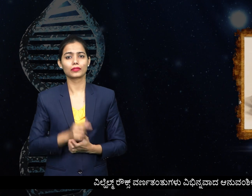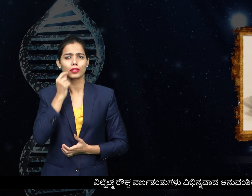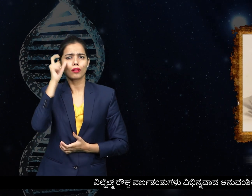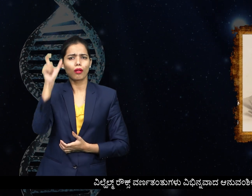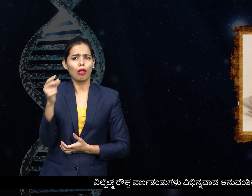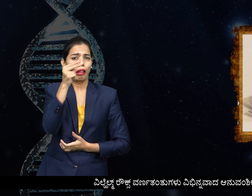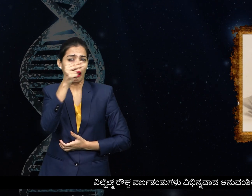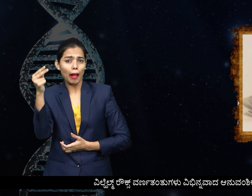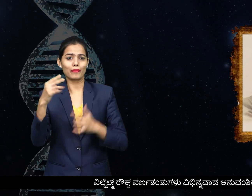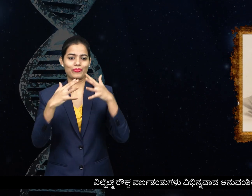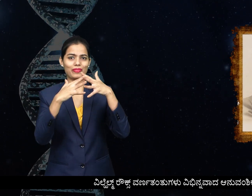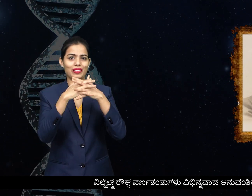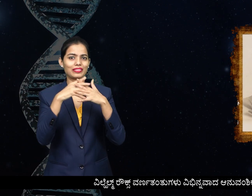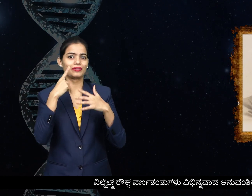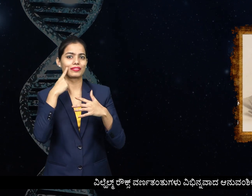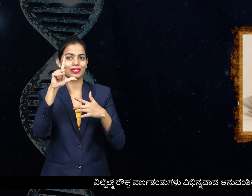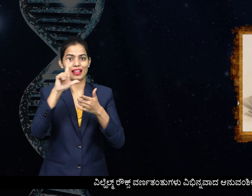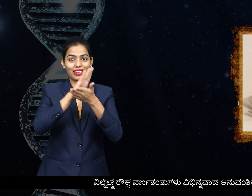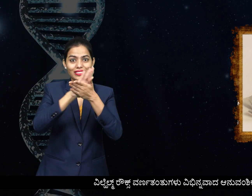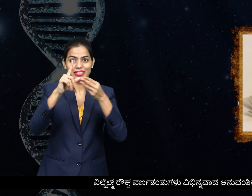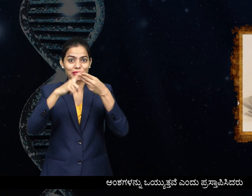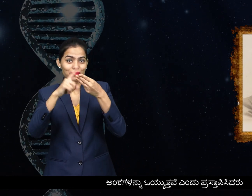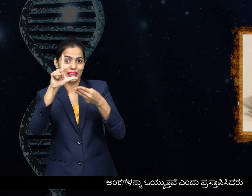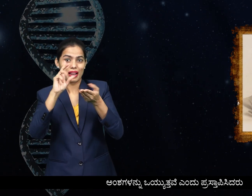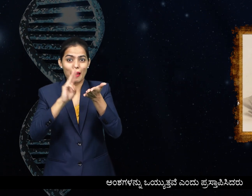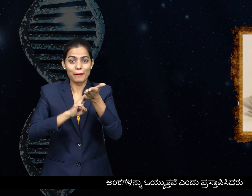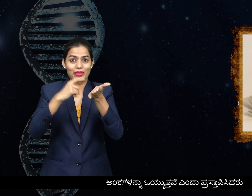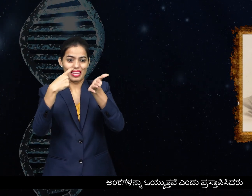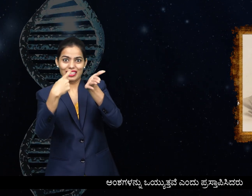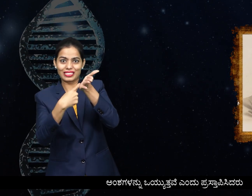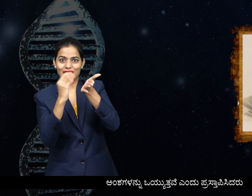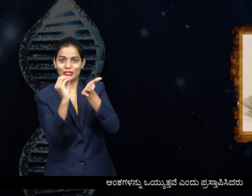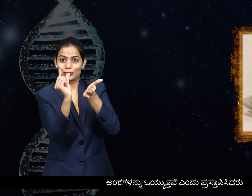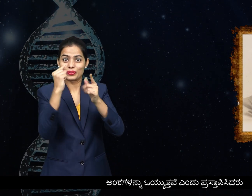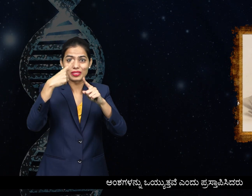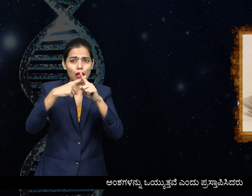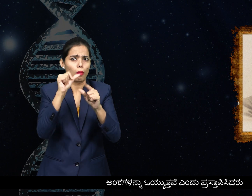ವಿಲ್ಹೆಲ್ಮ್ ರೌಕ್ಸ್ ವರ್ಣತಂತುಗಳು ವಿಭಿನ್ನವಾದ ಆನುವಂಶಿಕ ಅಂಶಗಳನ್ನ ಒಯ್ಯುತ್ತದೆ ಎಂದು ಪ್ರಸ್ತಾಪಿಸಿದರು.